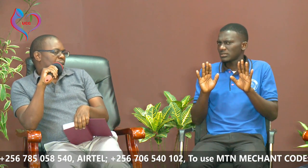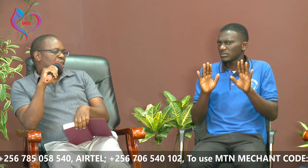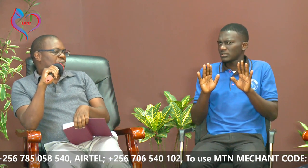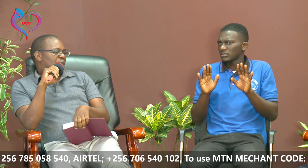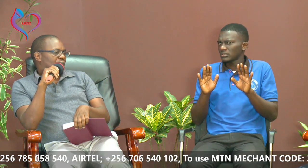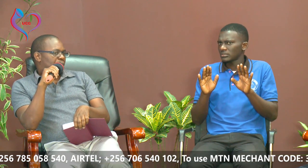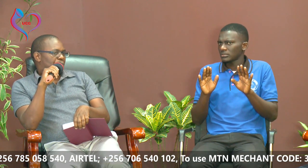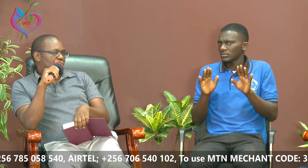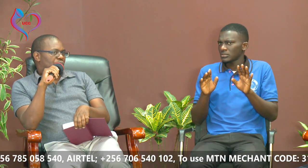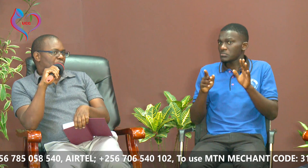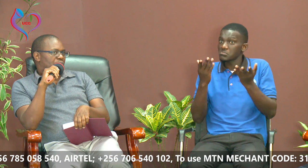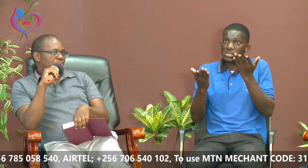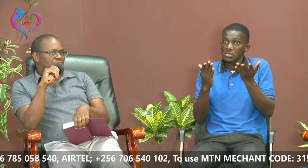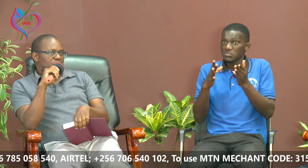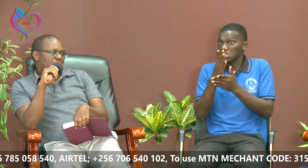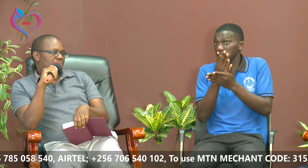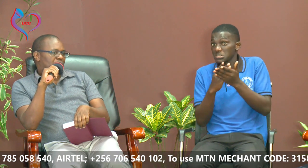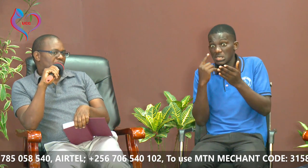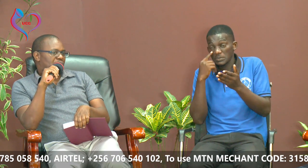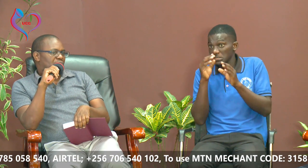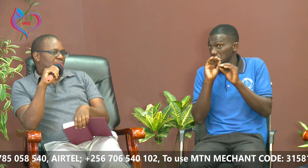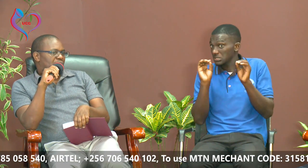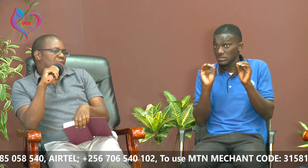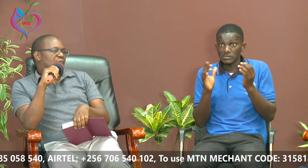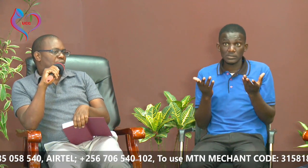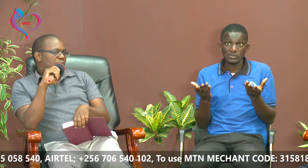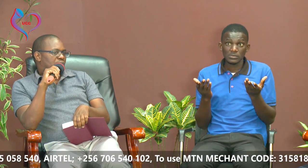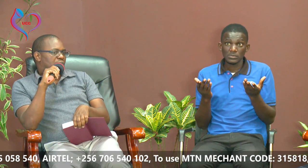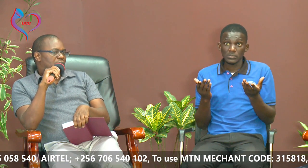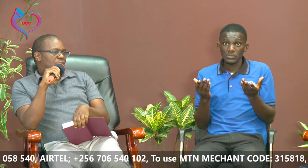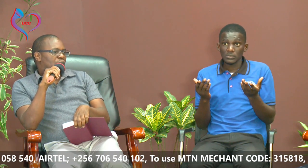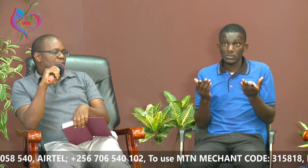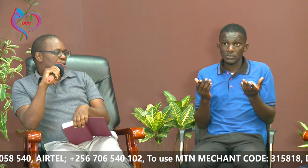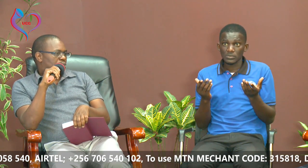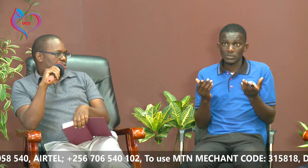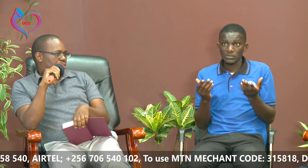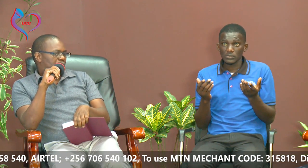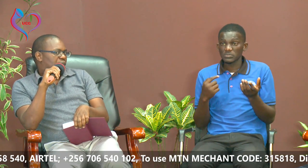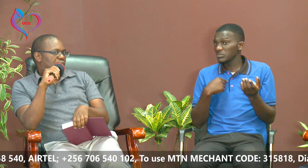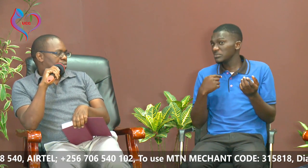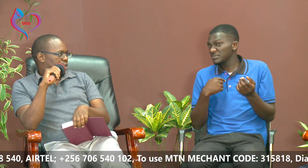when I was not banda, but because I was not making any nalisi sana ko nalisi kola njawulo, so they didn't see me.